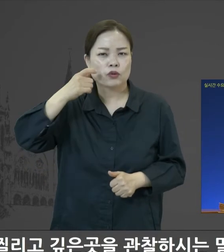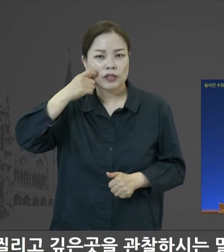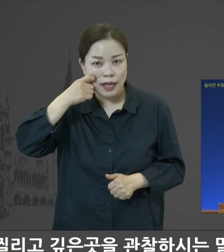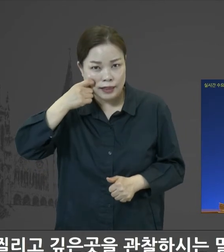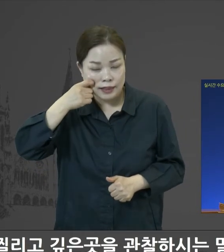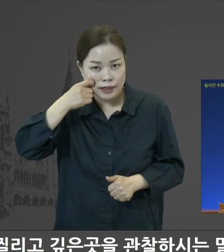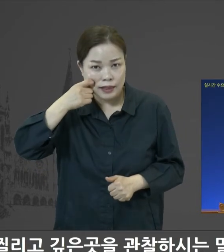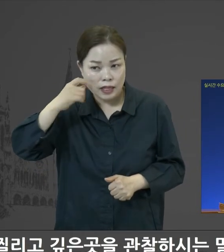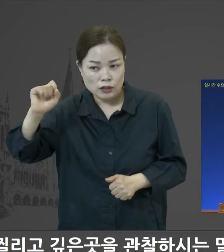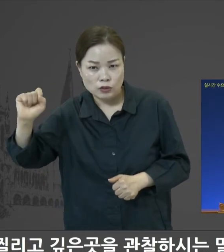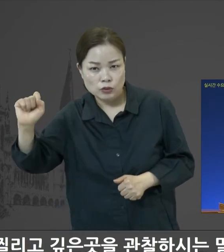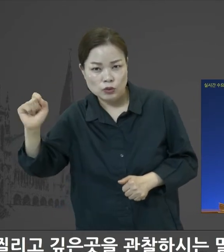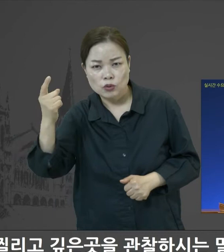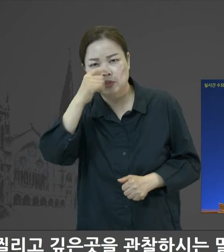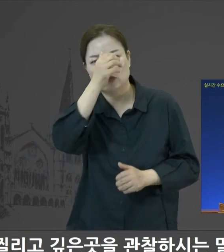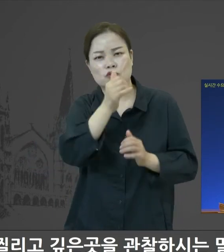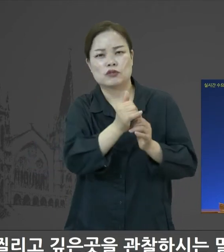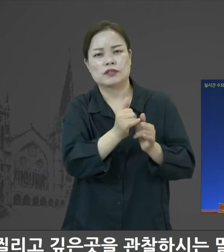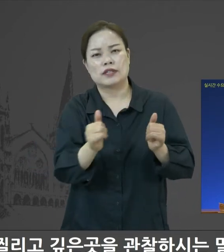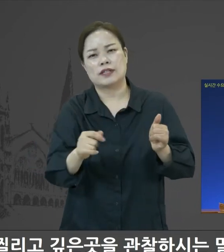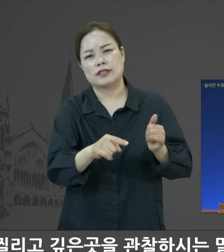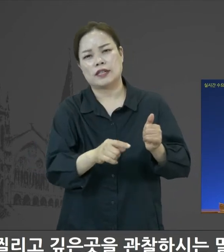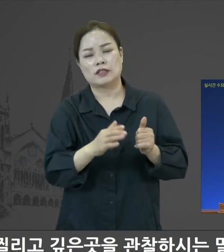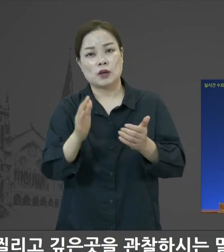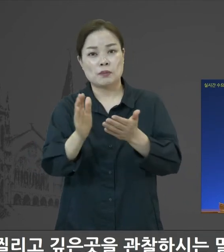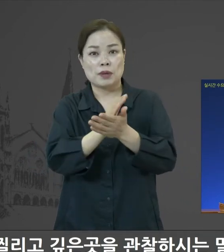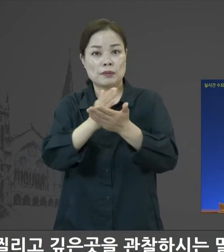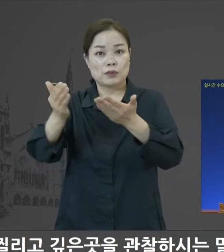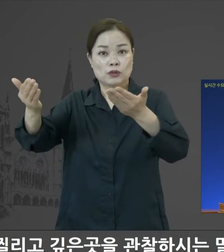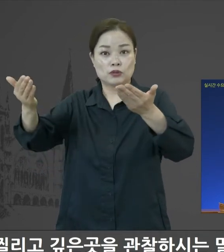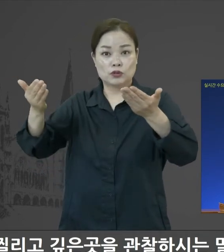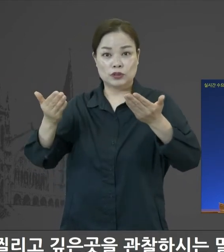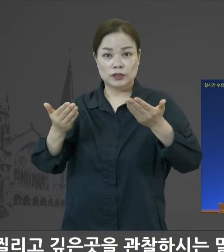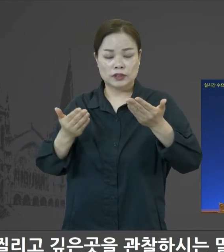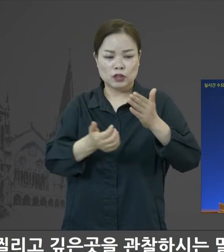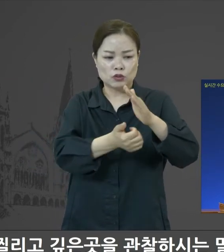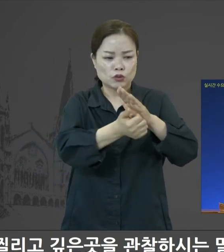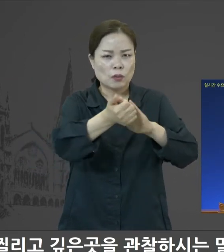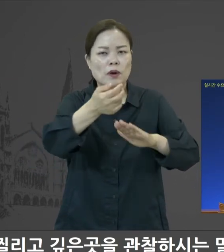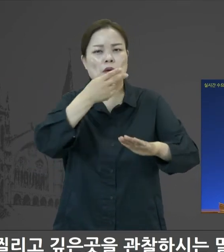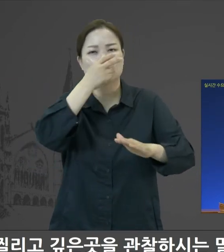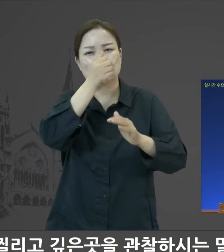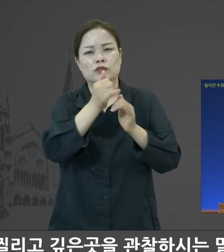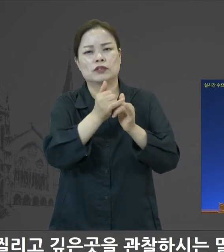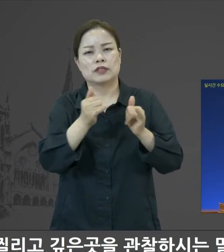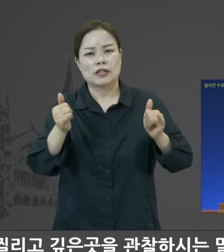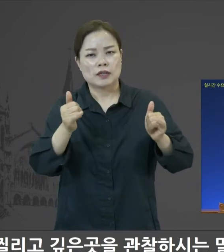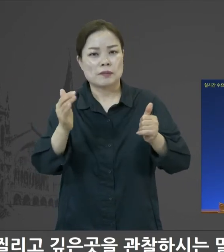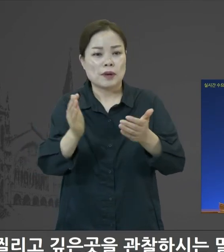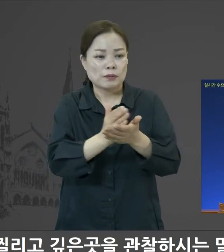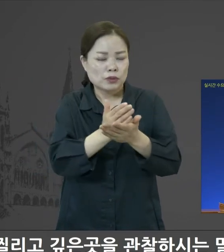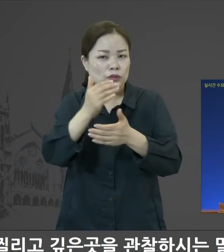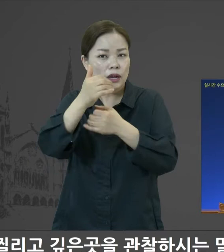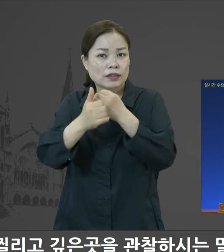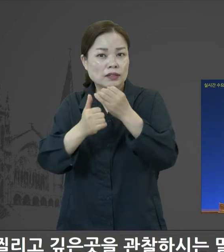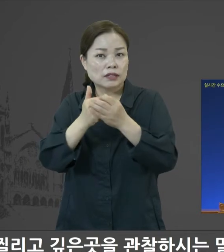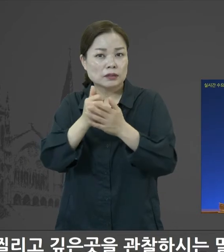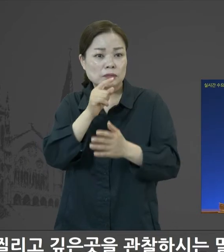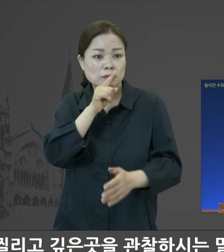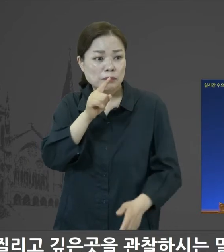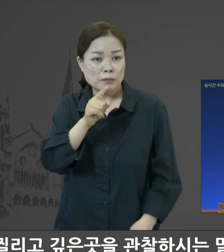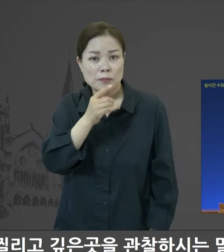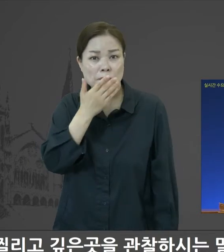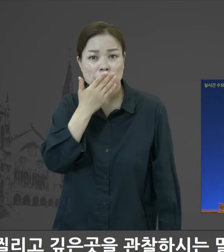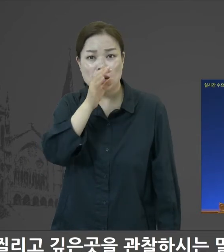동시에 이러한 죄인에게 베풀어 주시는, 이 소망 없는 죄인에게 베풀어 주시는 하나님의 말로 다 할